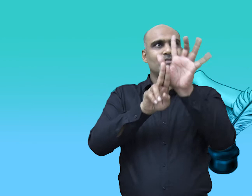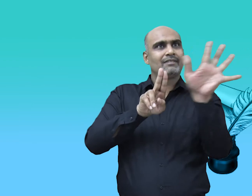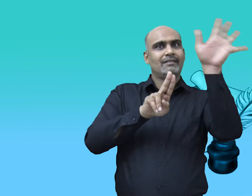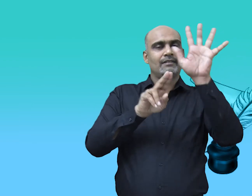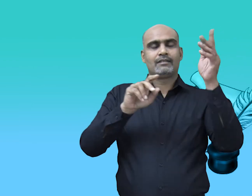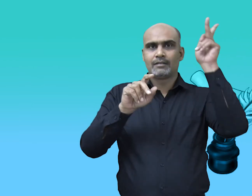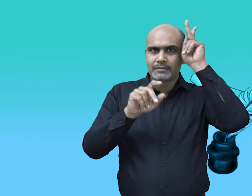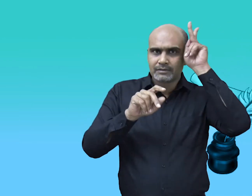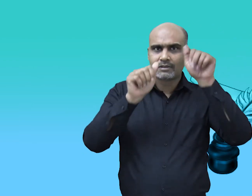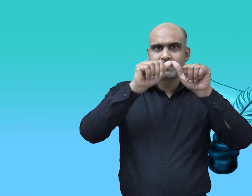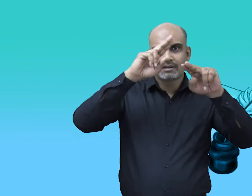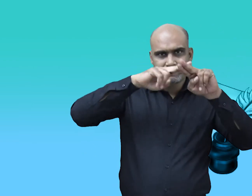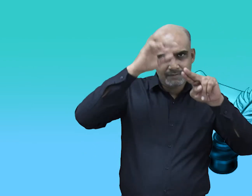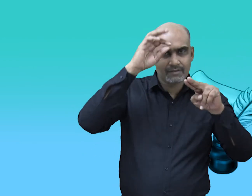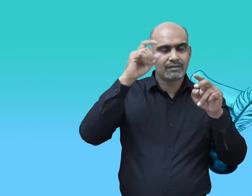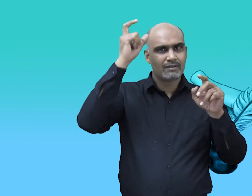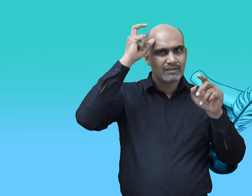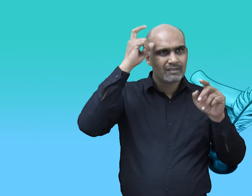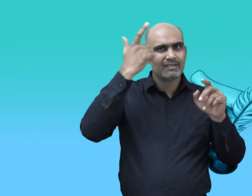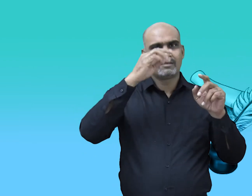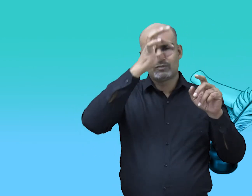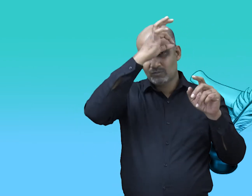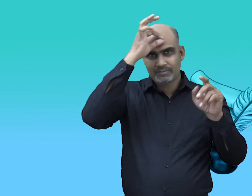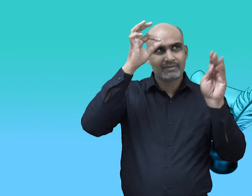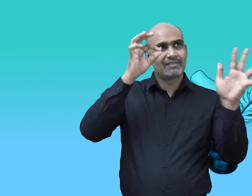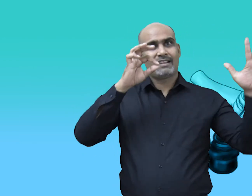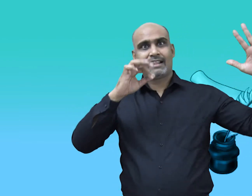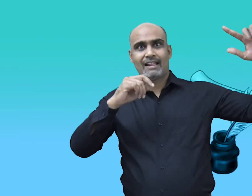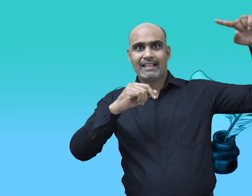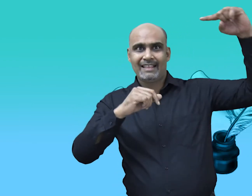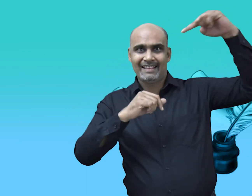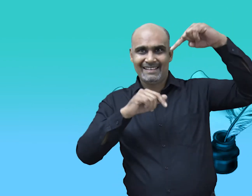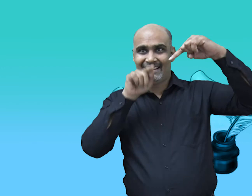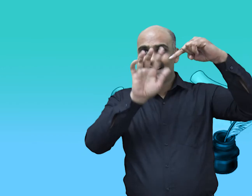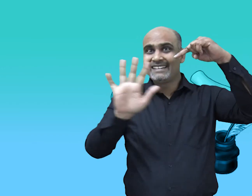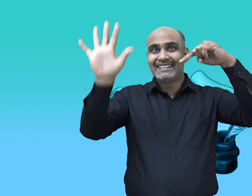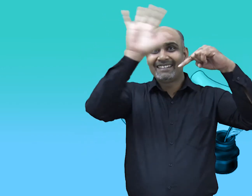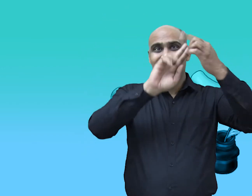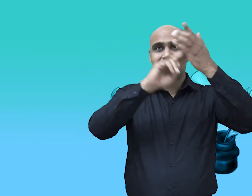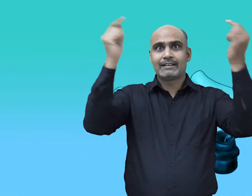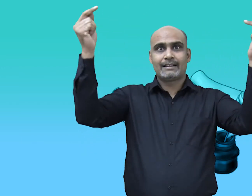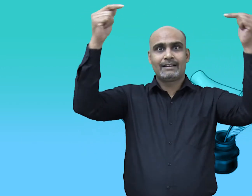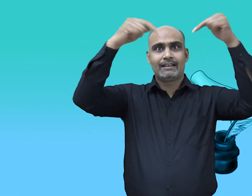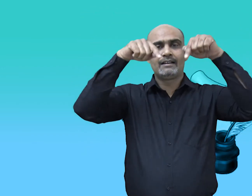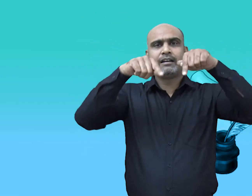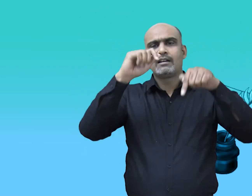समय भारत की उत्तरीय दिशा से हमारे देश पर आक्रमण हुआ और उस वक्त भारत के पड़ोसी